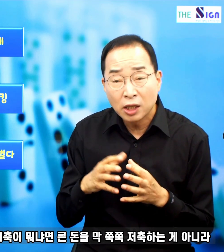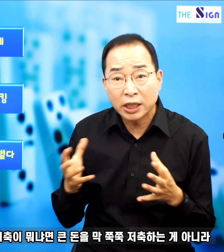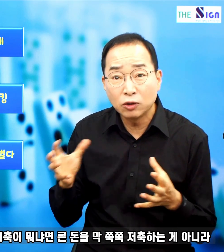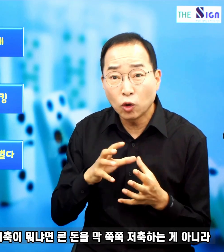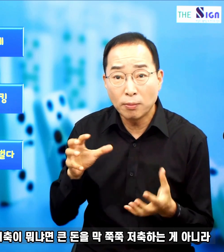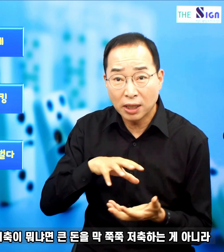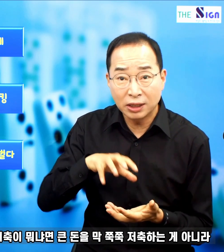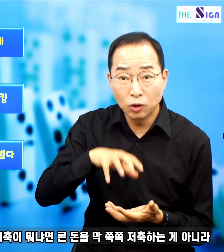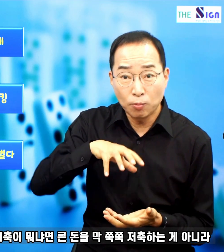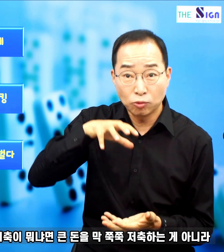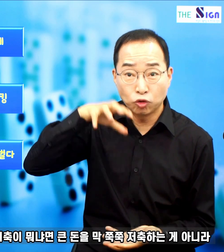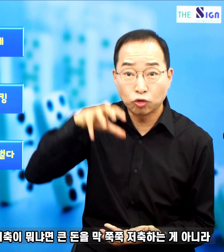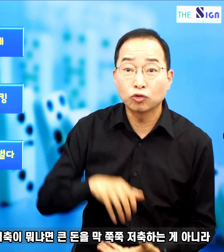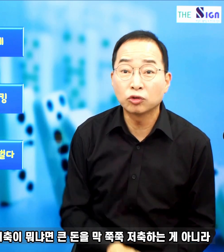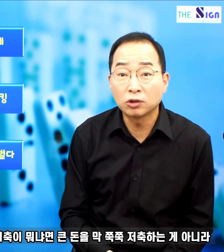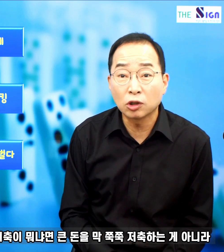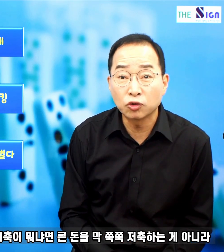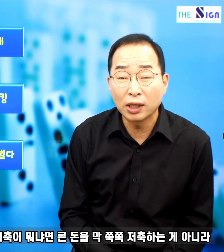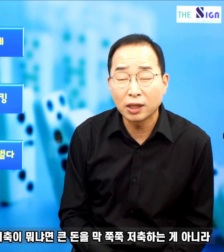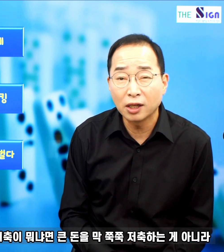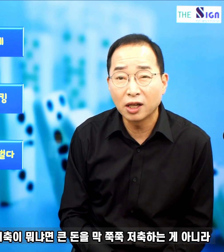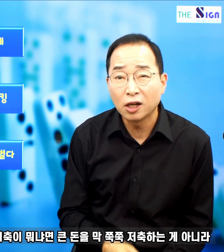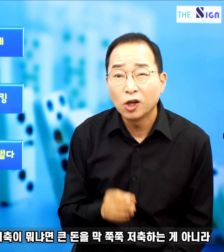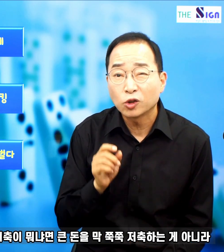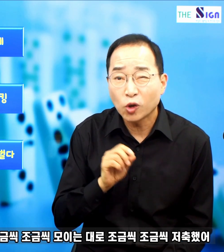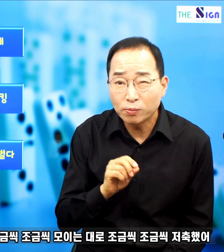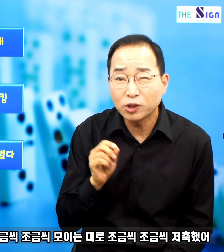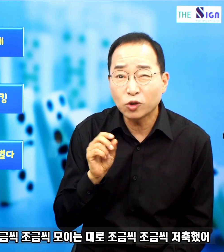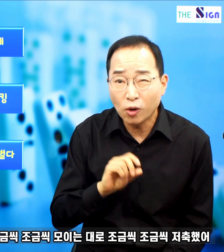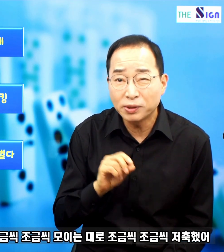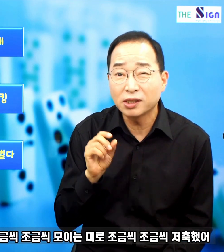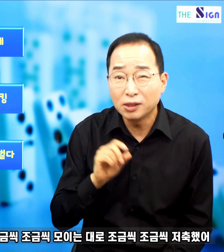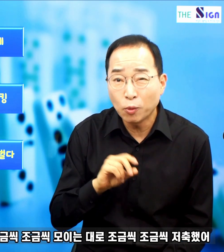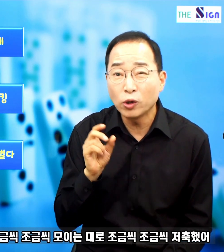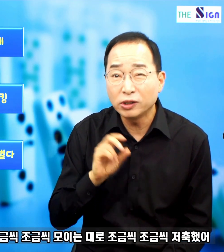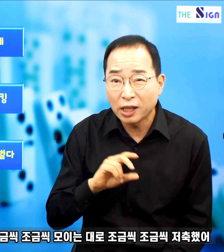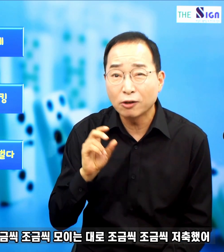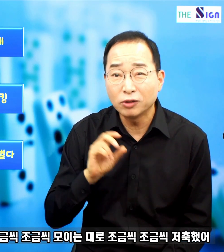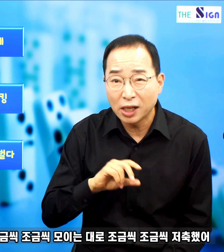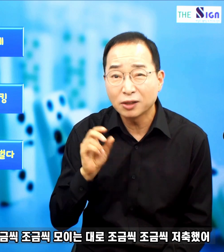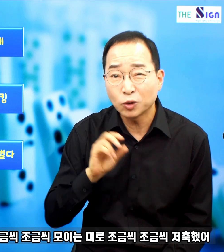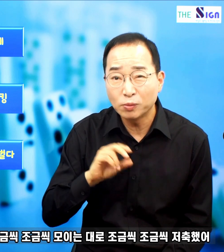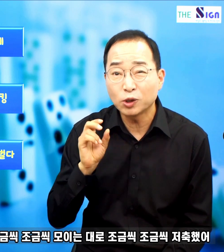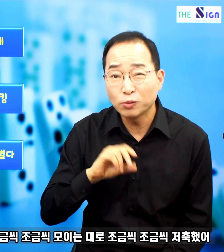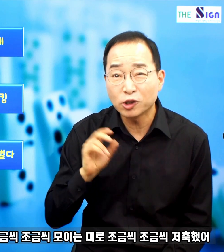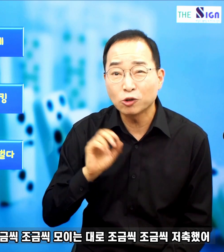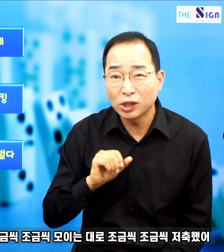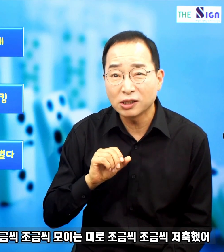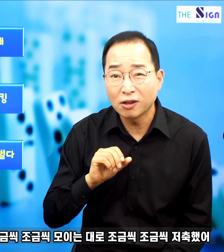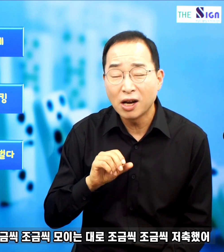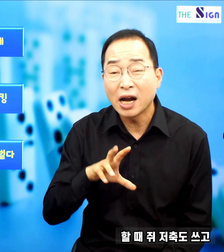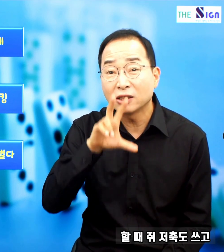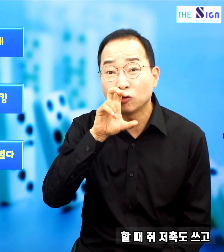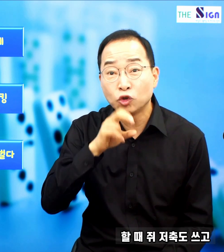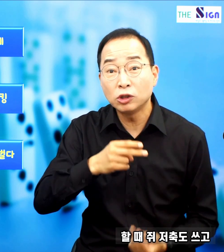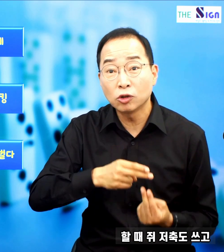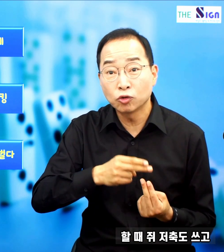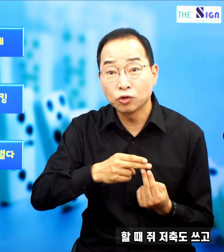큰 돈 쭉쭉 저축하는 게 아니라 조금씩 이제 모이는 대로 그냥 조금씩 저축했어 할 때 쥐 저축도